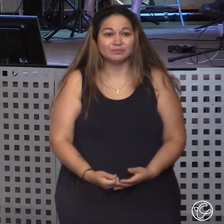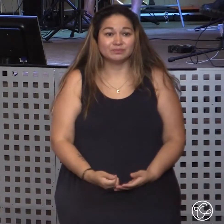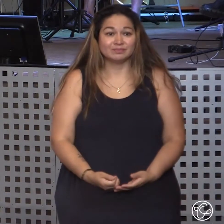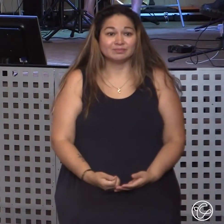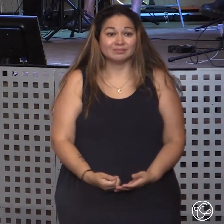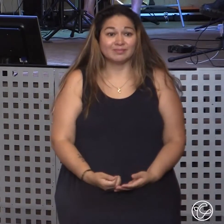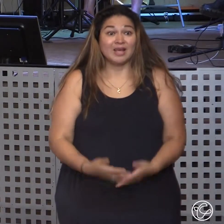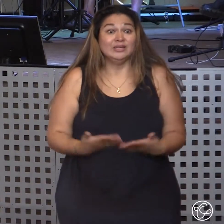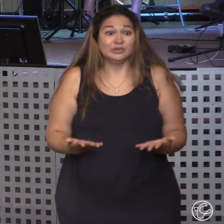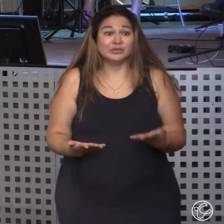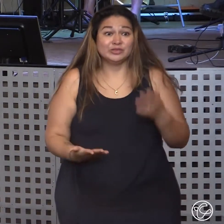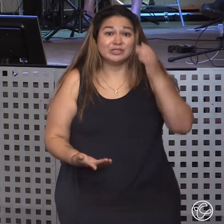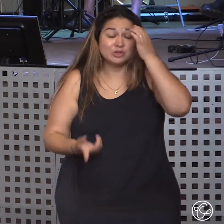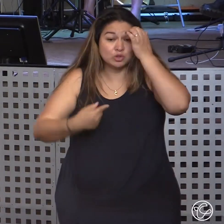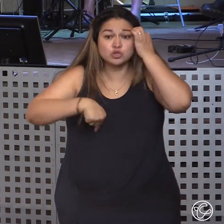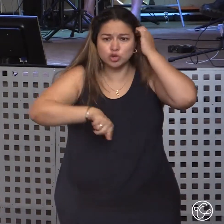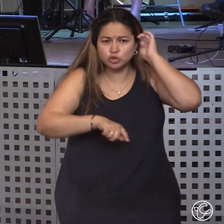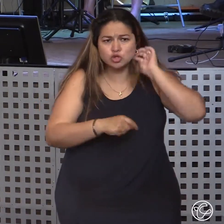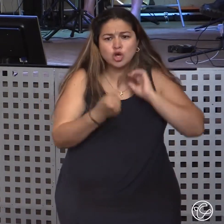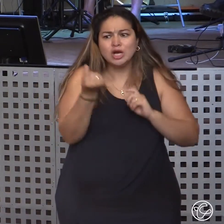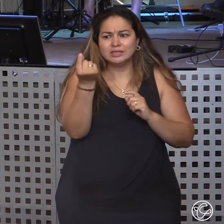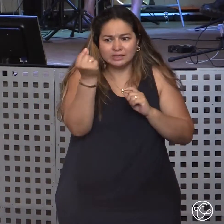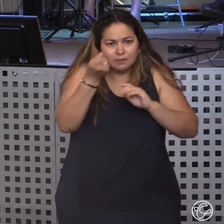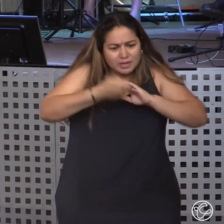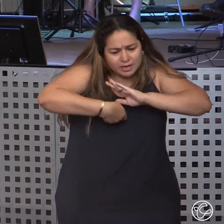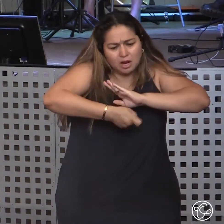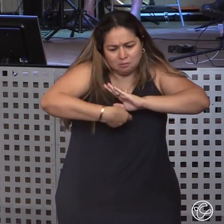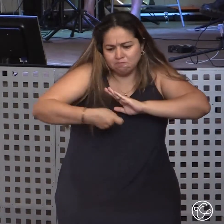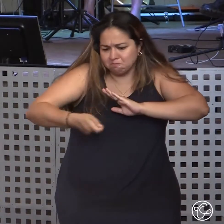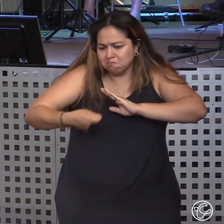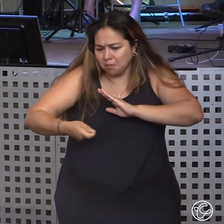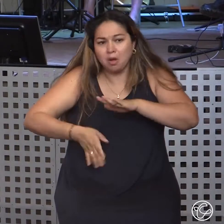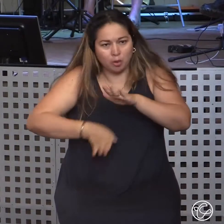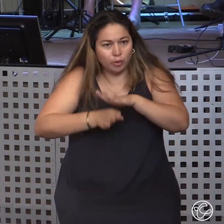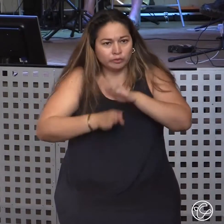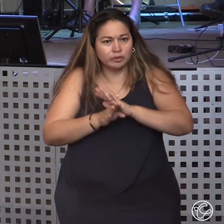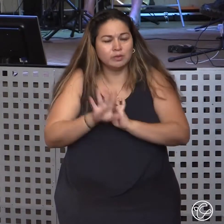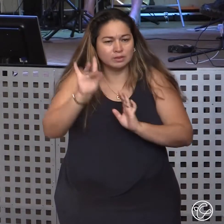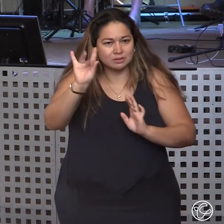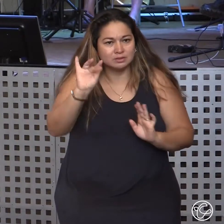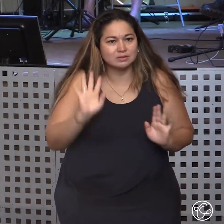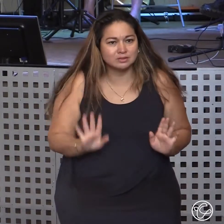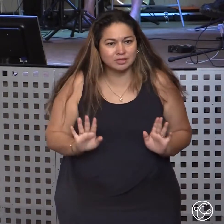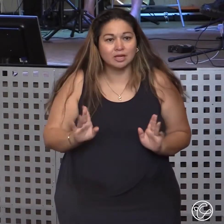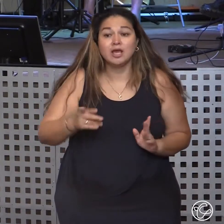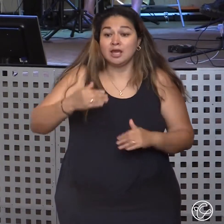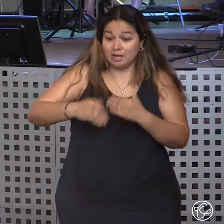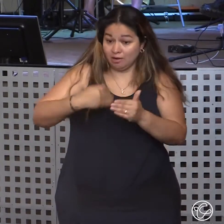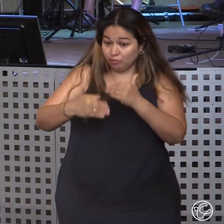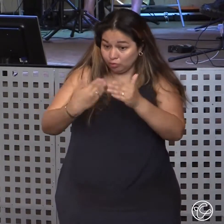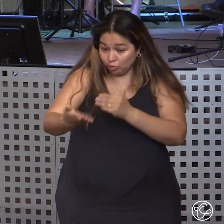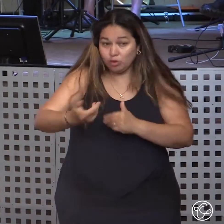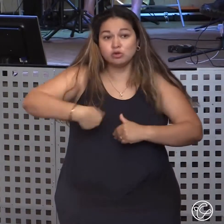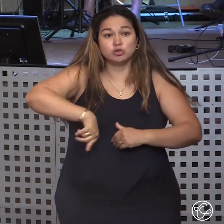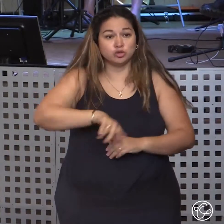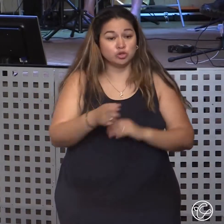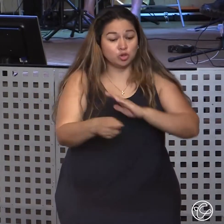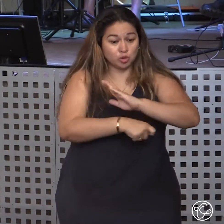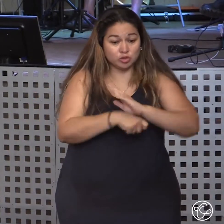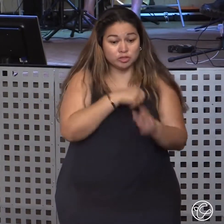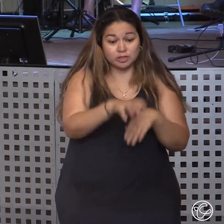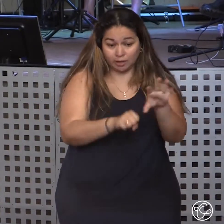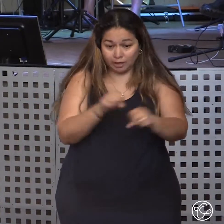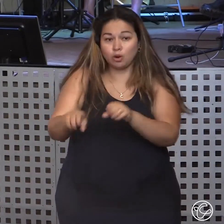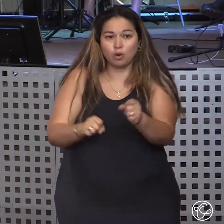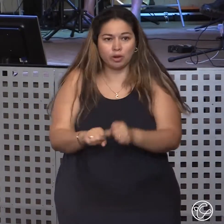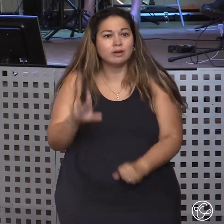hemos sembrado y vamos a seguir sembrando. Es cierto que vamos a cosechar, que vamos a recoger y nos vamos a esforzar. Es cierto que le vamos a